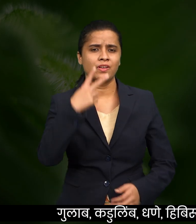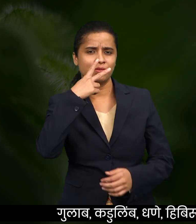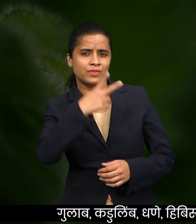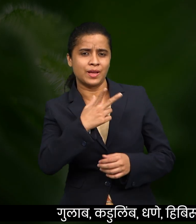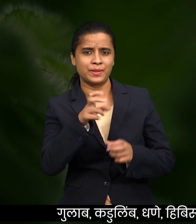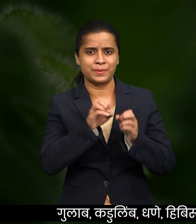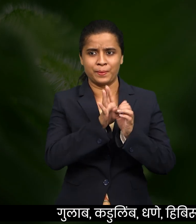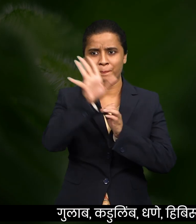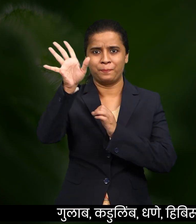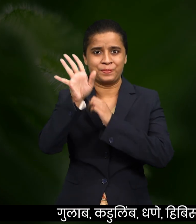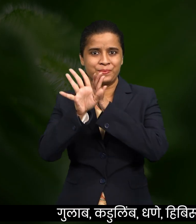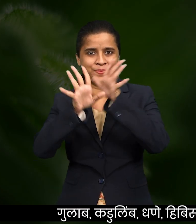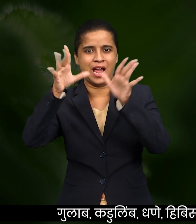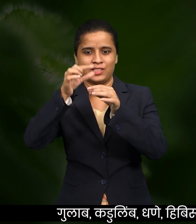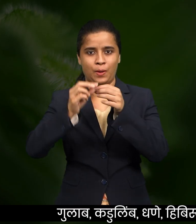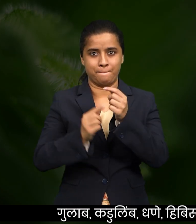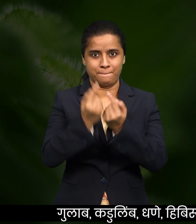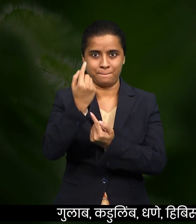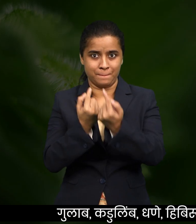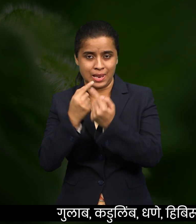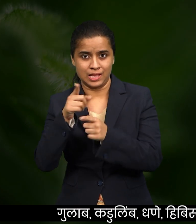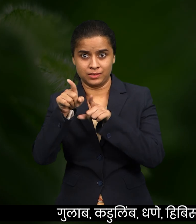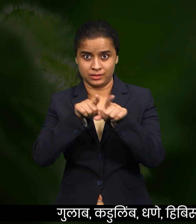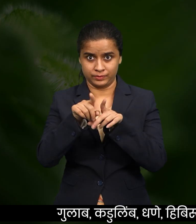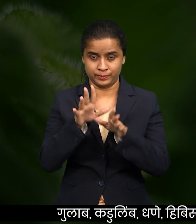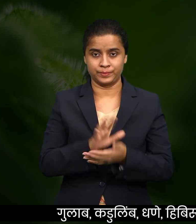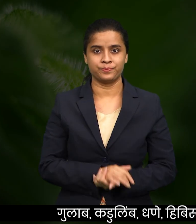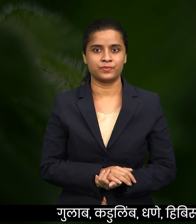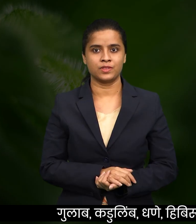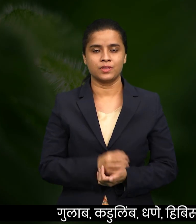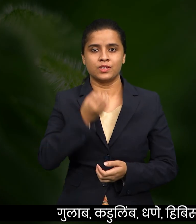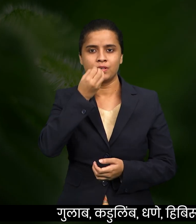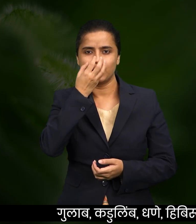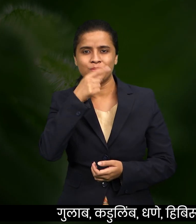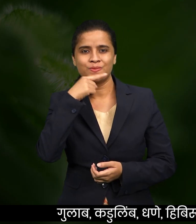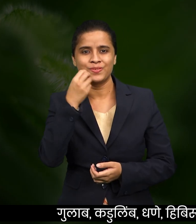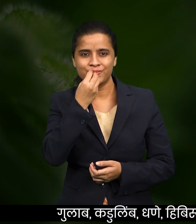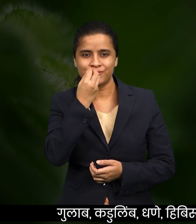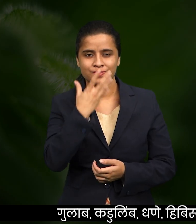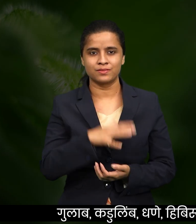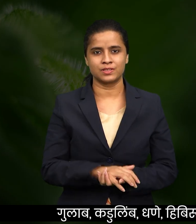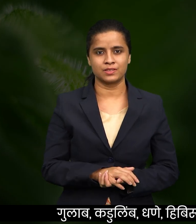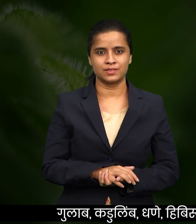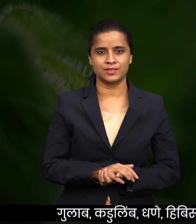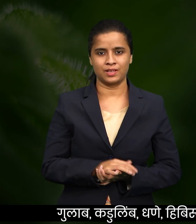गुलाब, कडुलिंब, धणे, हिबिस्कस इत्यादी वनस्पतींच्या फांद्या पहा.